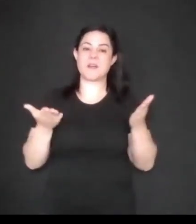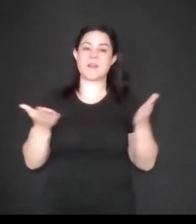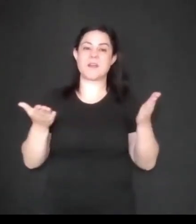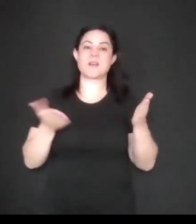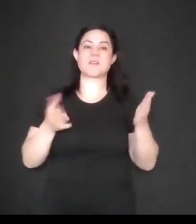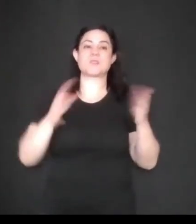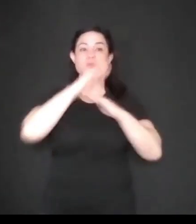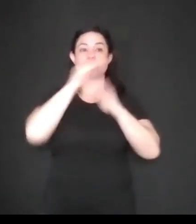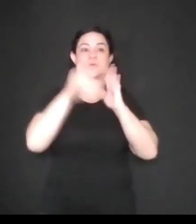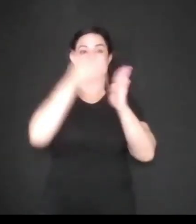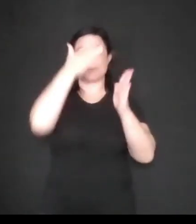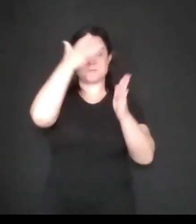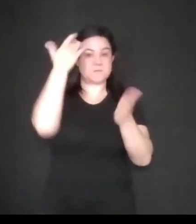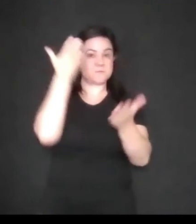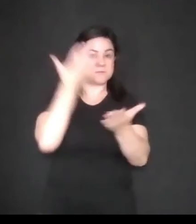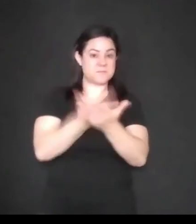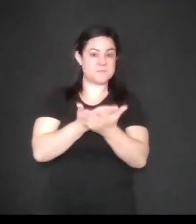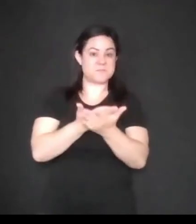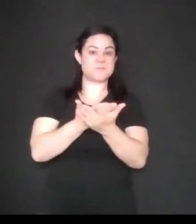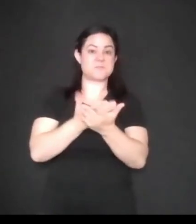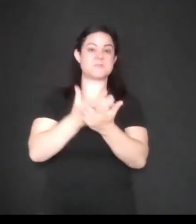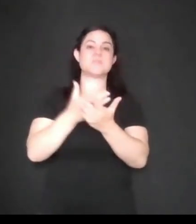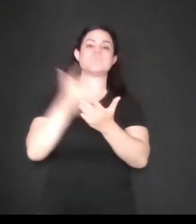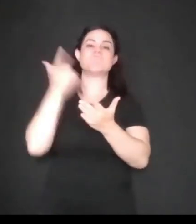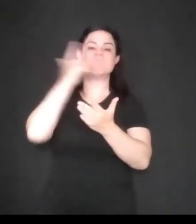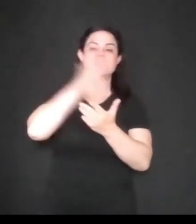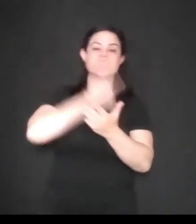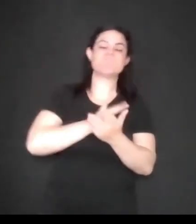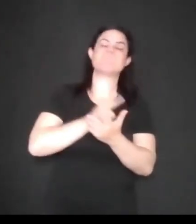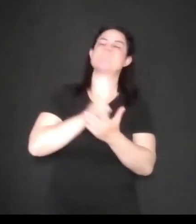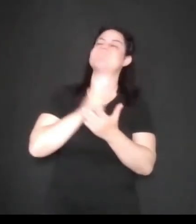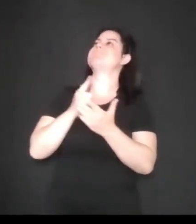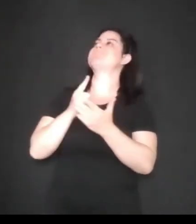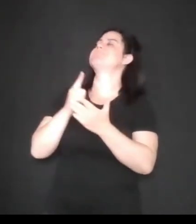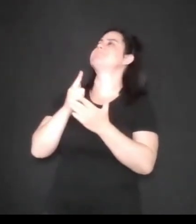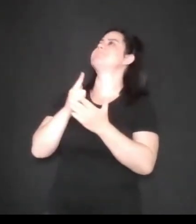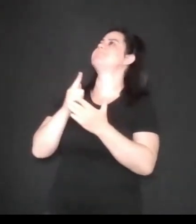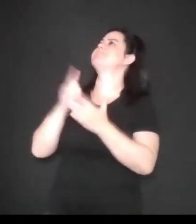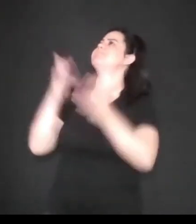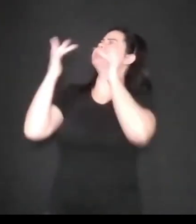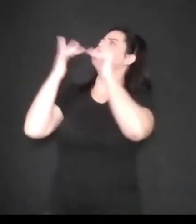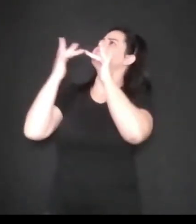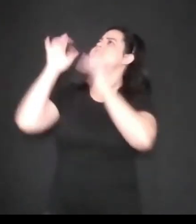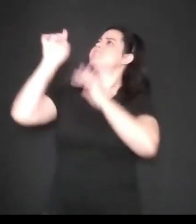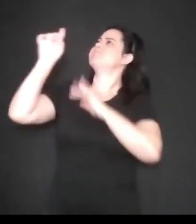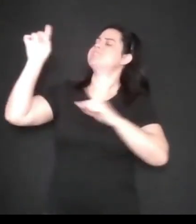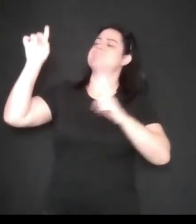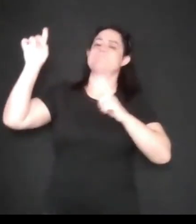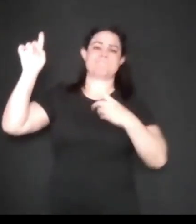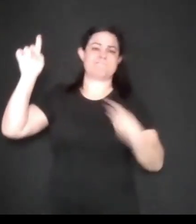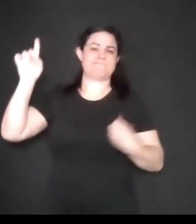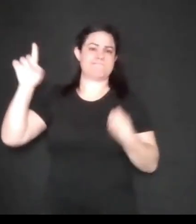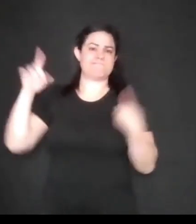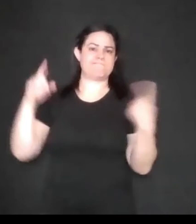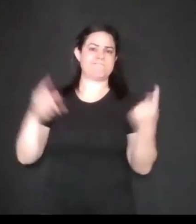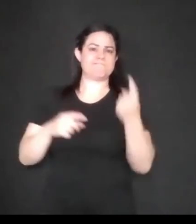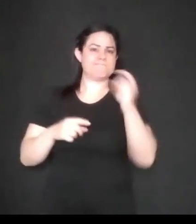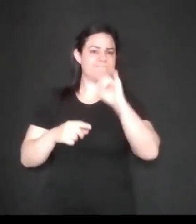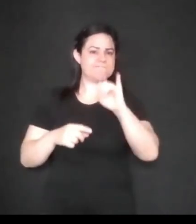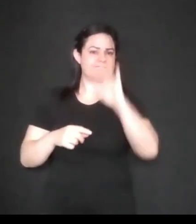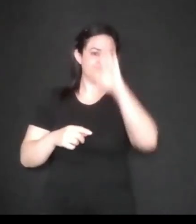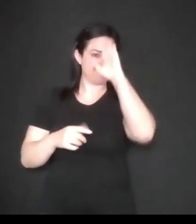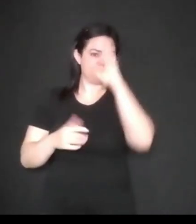crê tem acesso ao Senhor, todo aquele que crê tem a vida eterna, como diz a palavra de Deus.